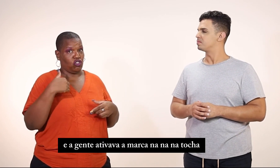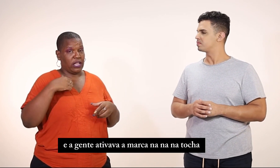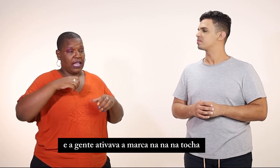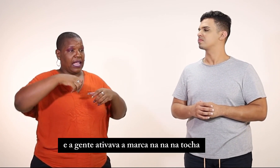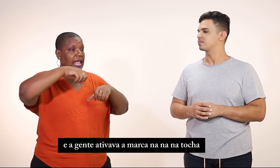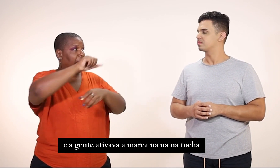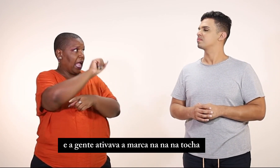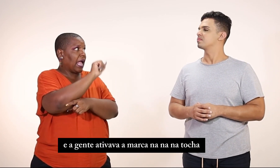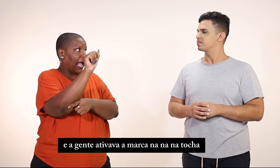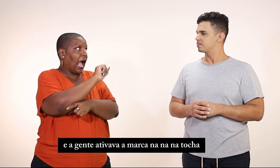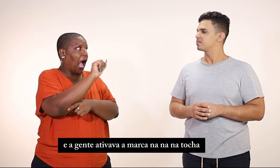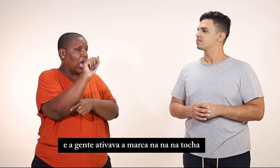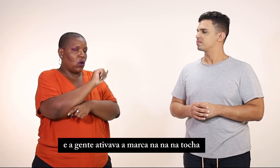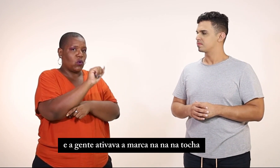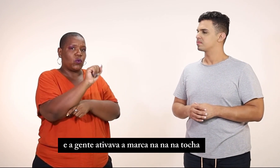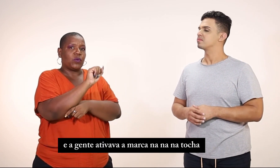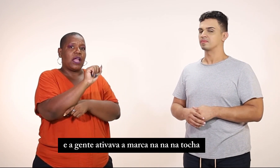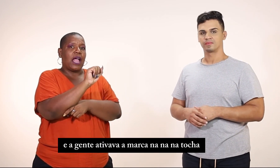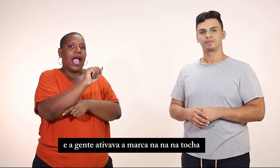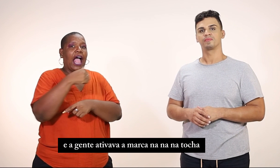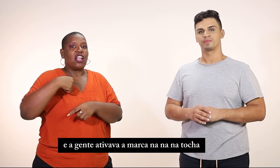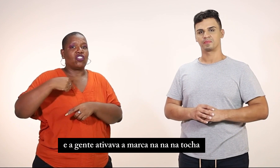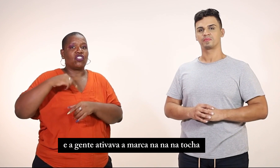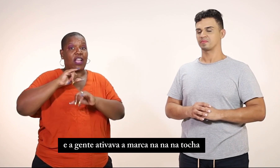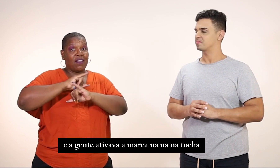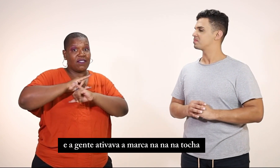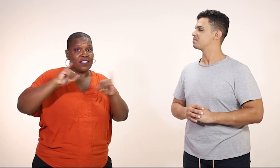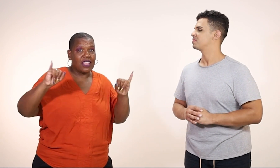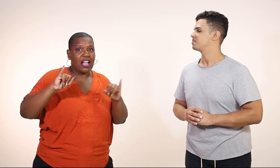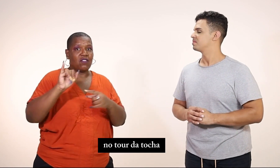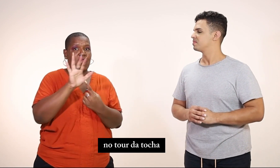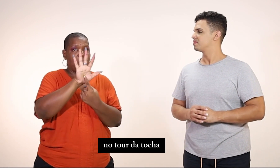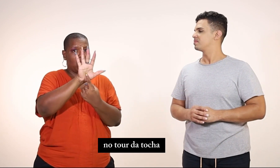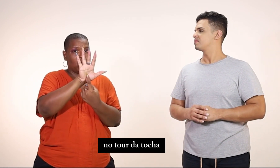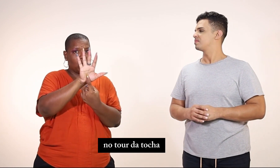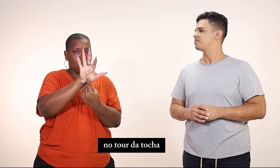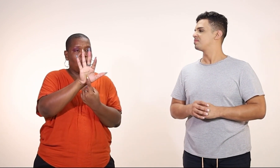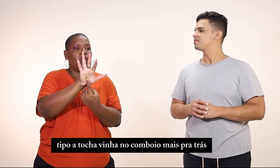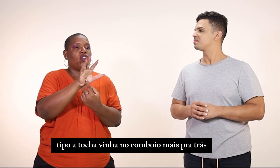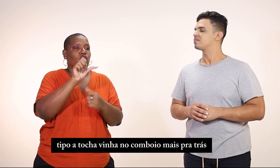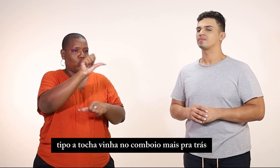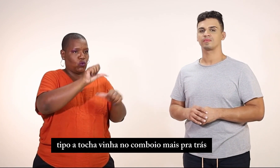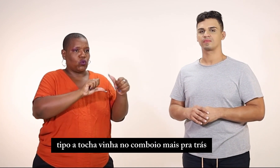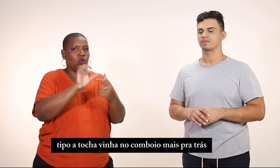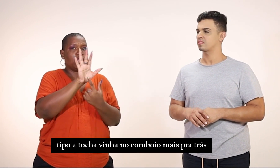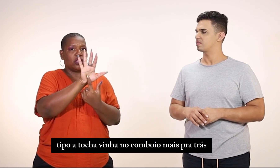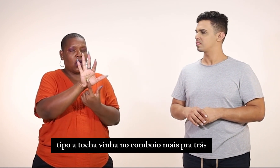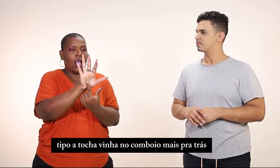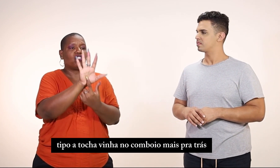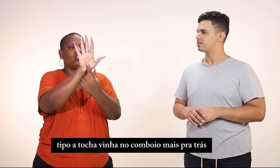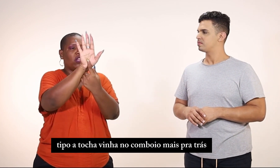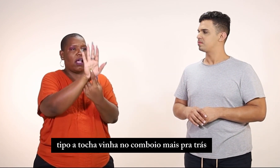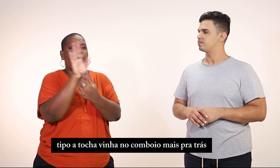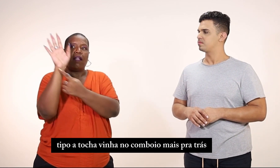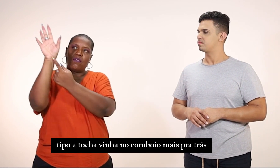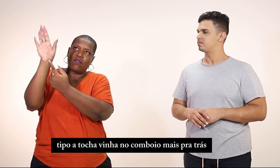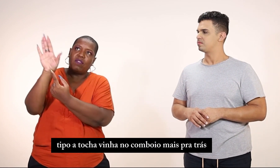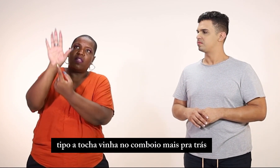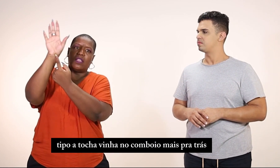gente ativava a marca na tocha, no tour da tocha. Tipo, a tocha vinha no comboio mais para trás,